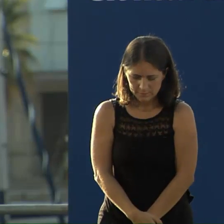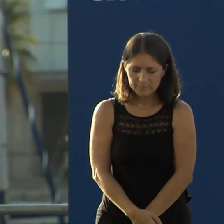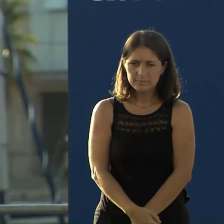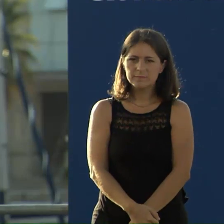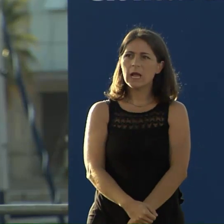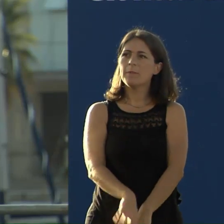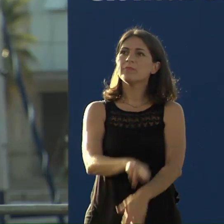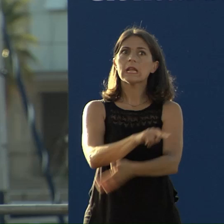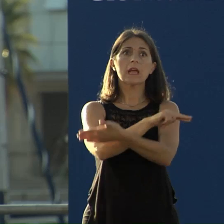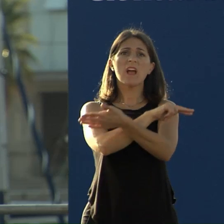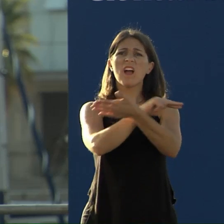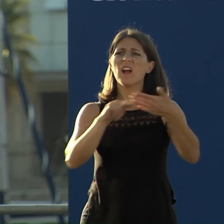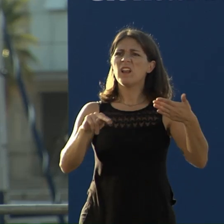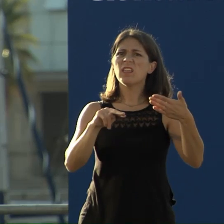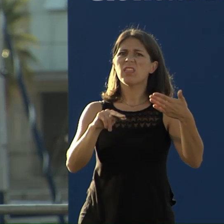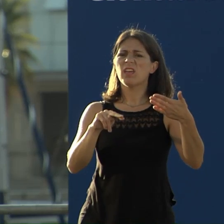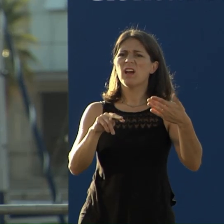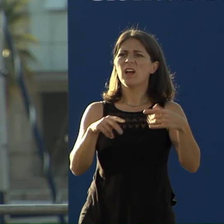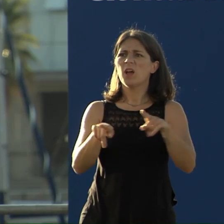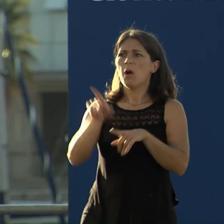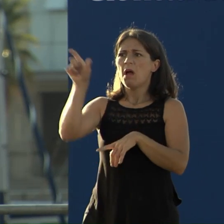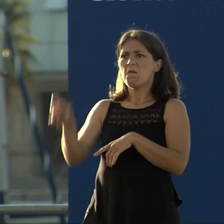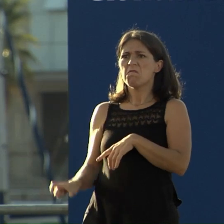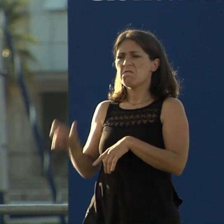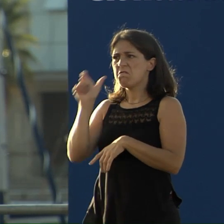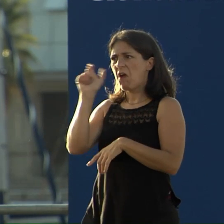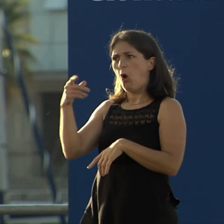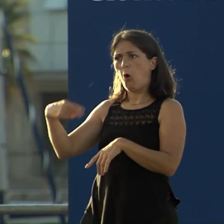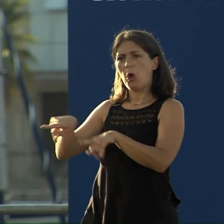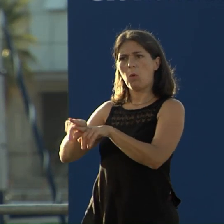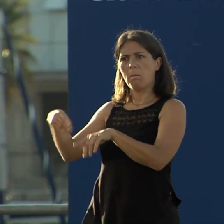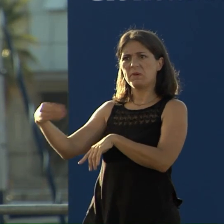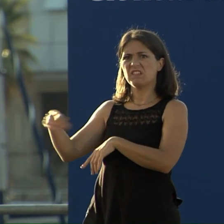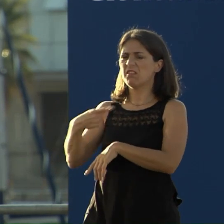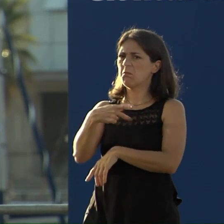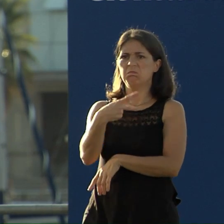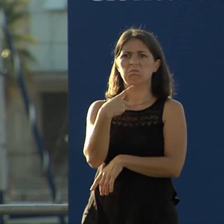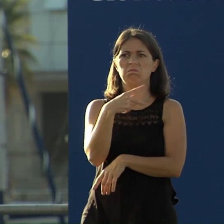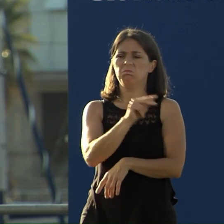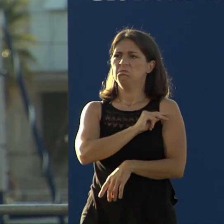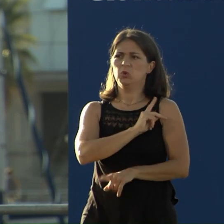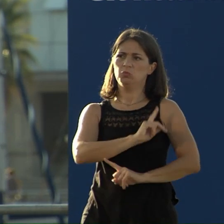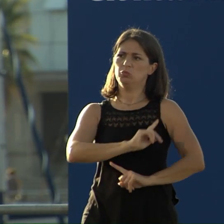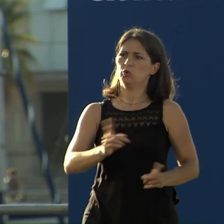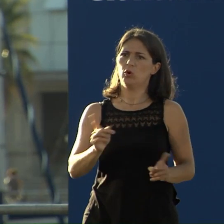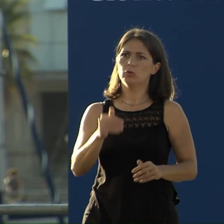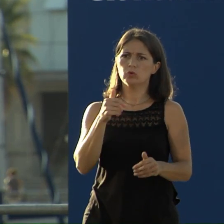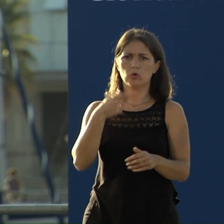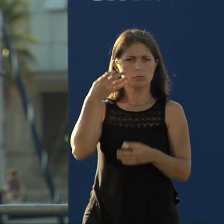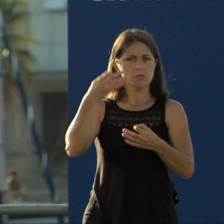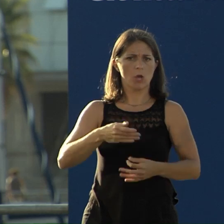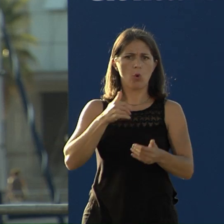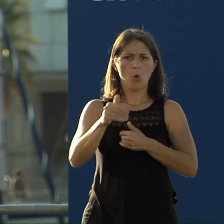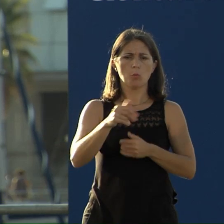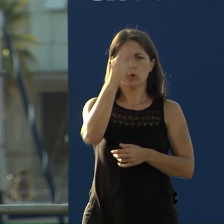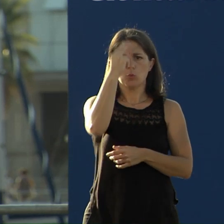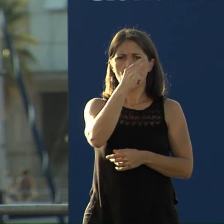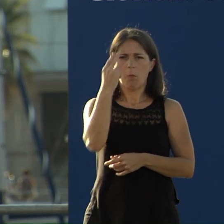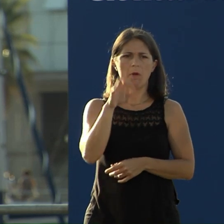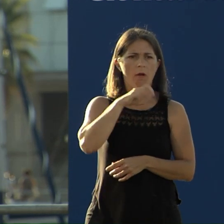Galicia no se merece un presidente como Feijó. Y estoy convencido que el próximo domingo las gallegas y los gallegos